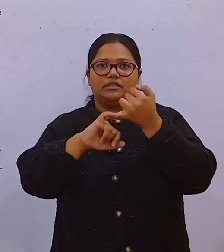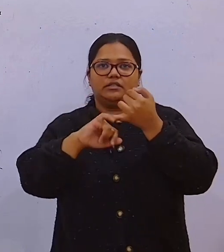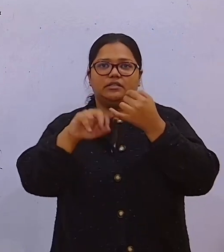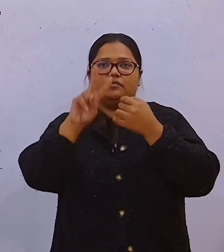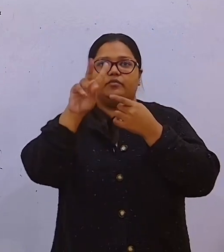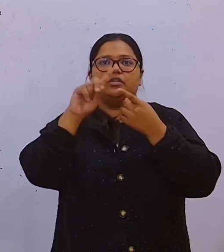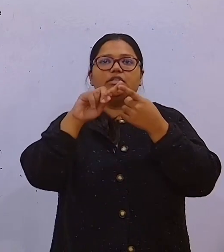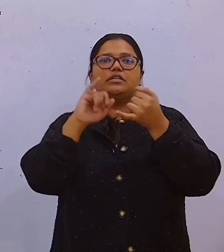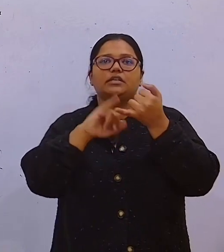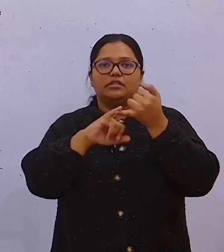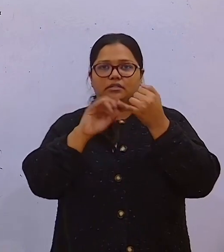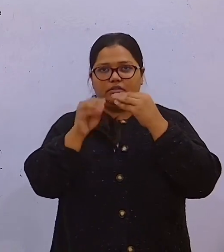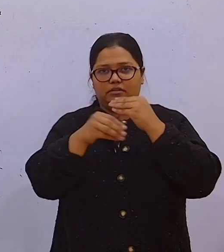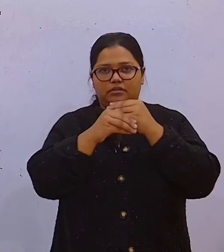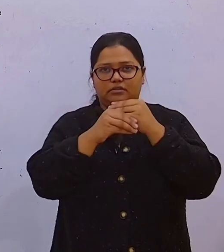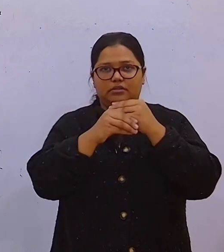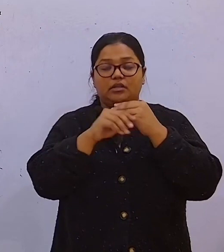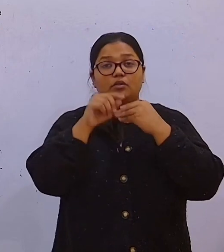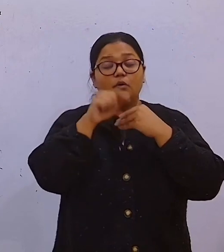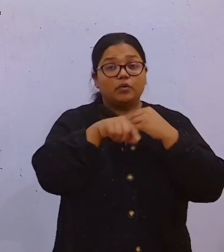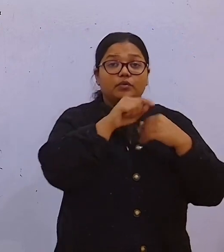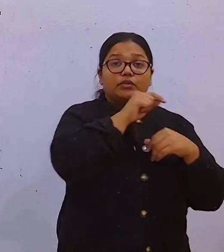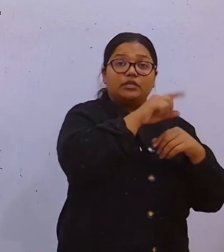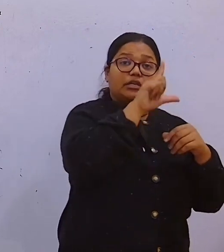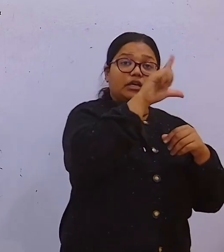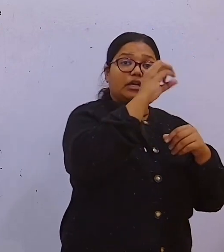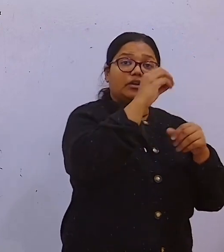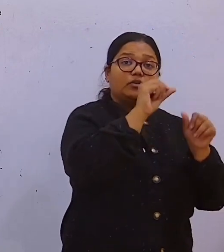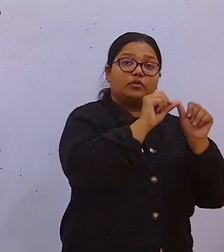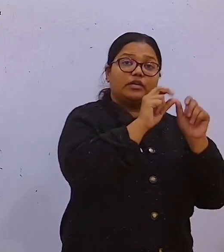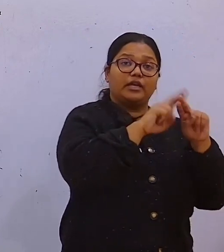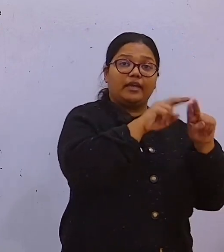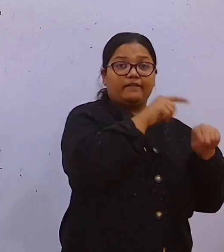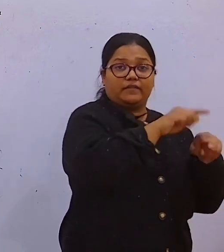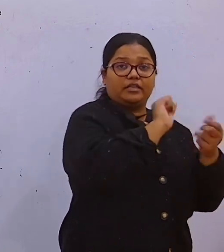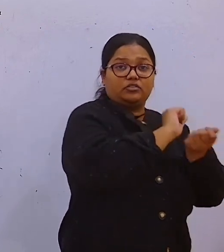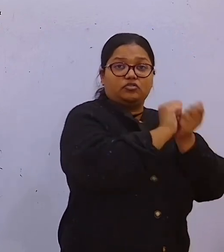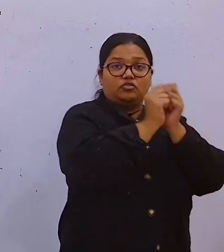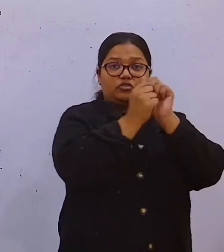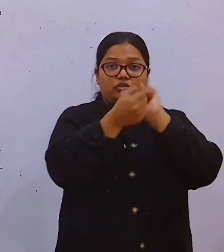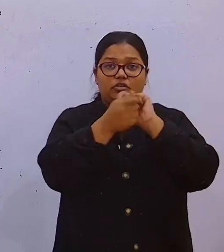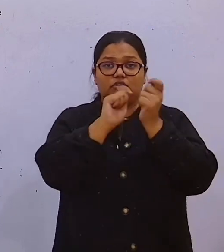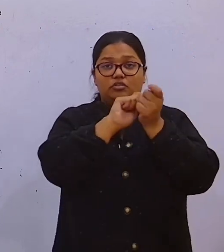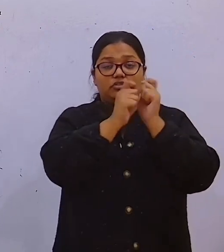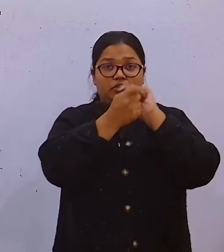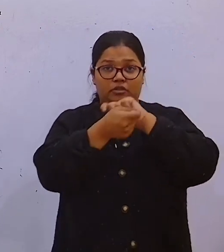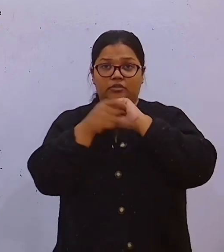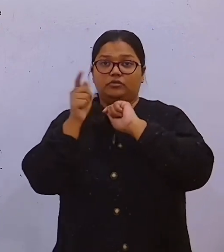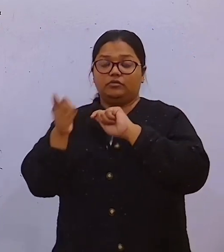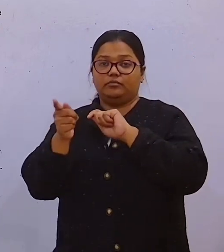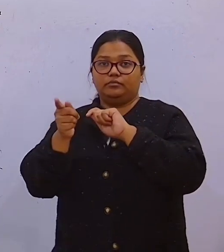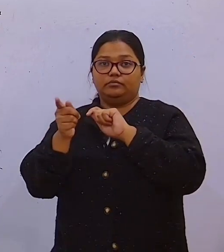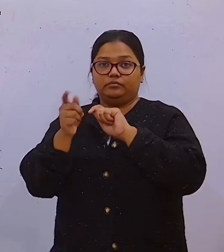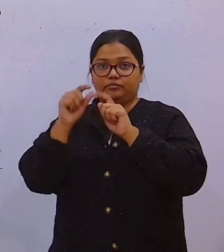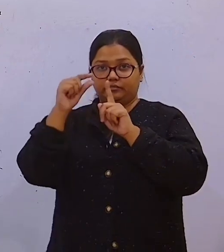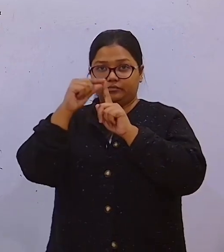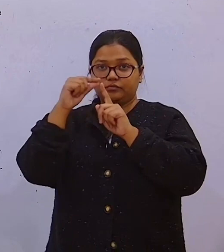में समझ रहे हो, ये कंडीशंस को ना एकदम ध्यान से रखना, मैं इसलिए बार बार रिपीट करती